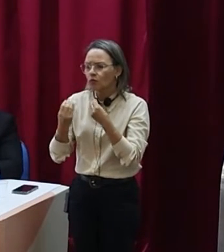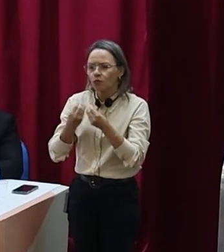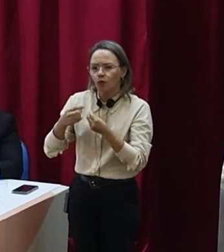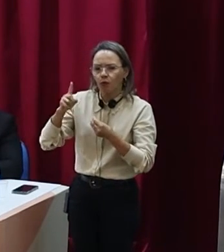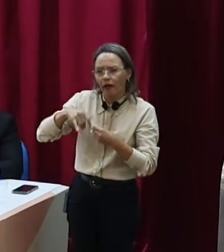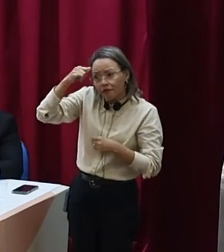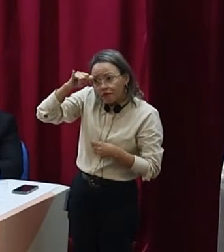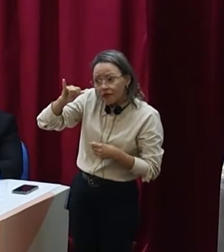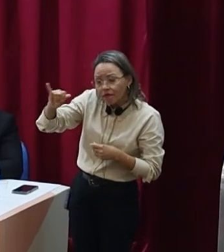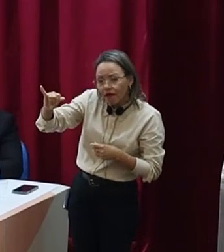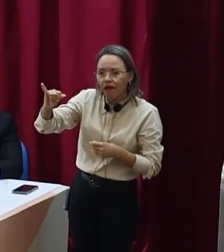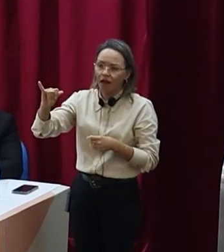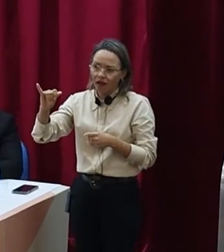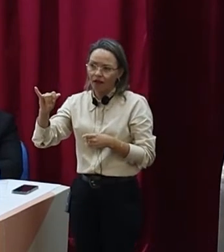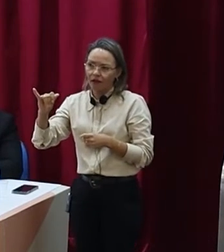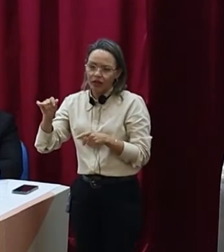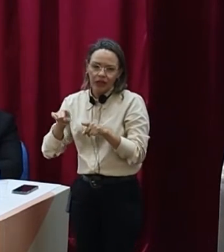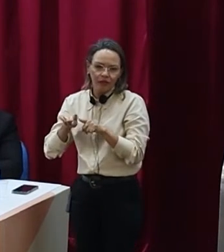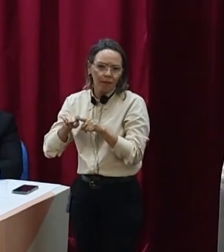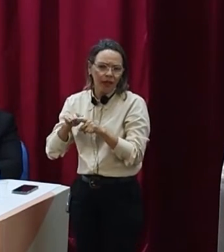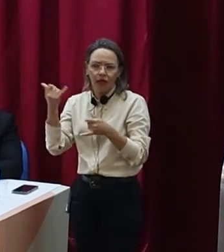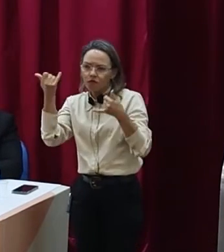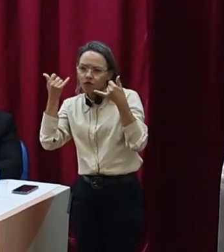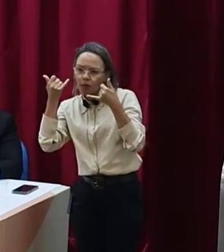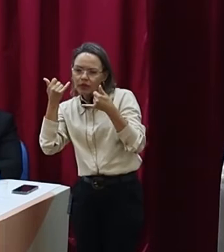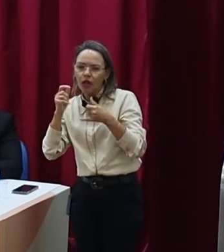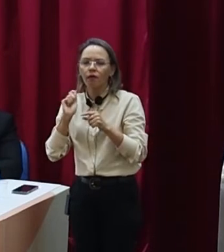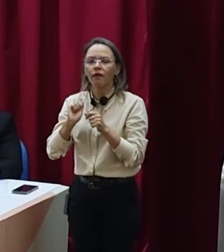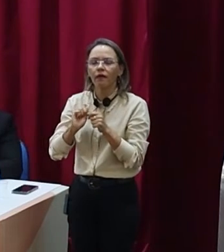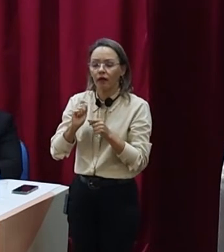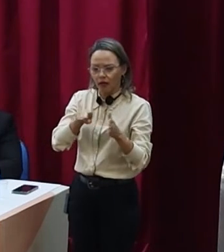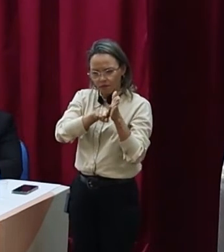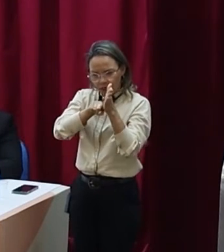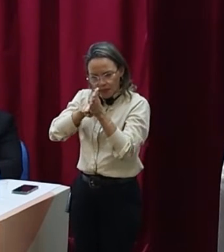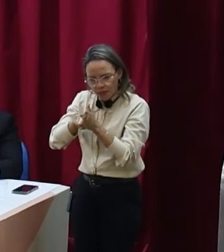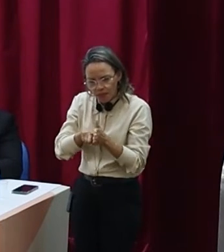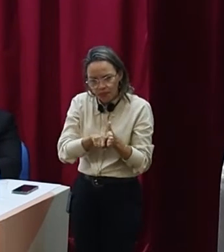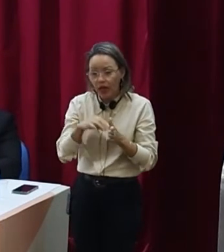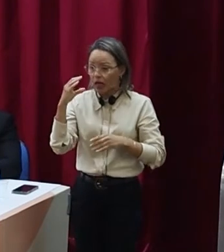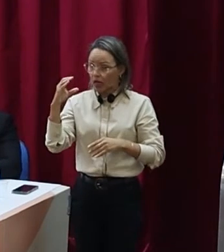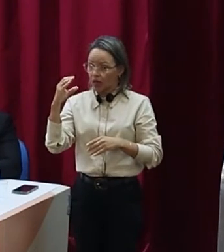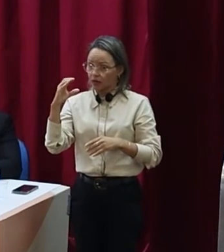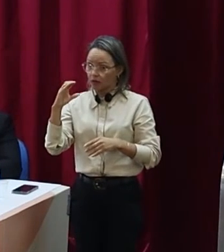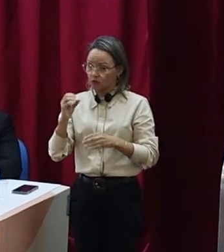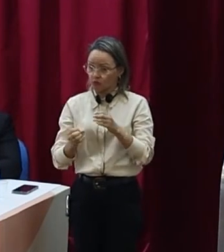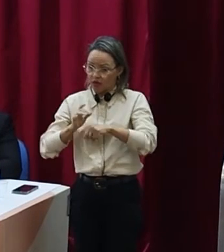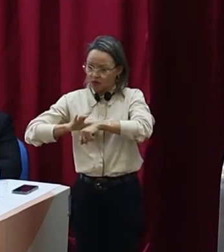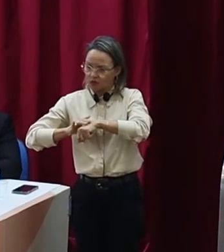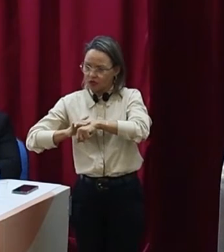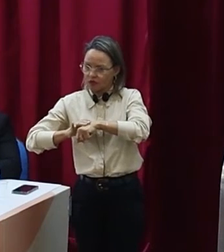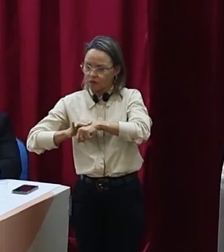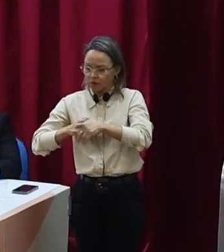de prevenção e as últimas informações que a ciência conseguia produzir sobre a doença, as